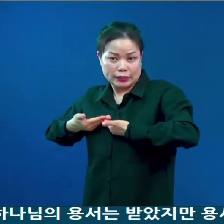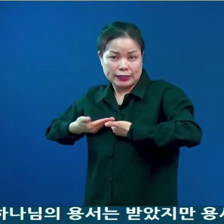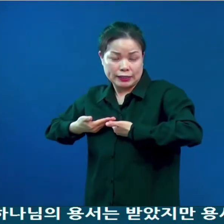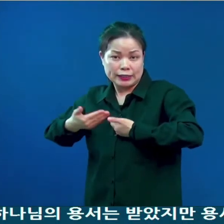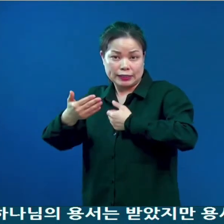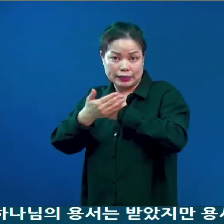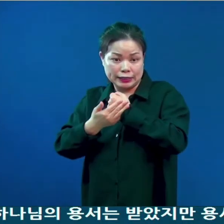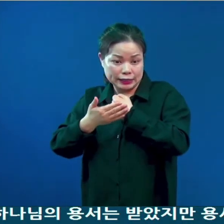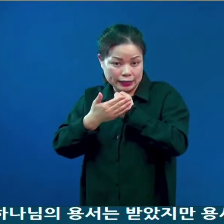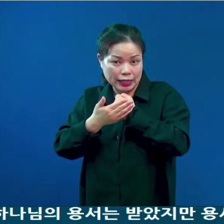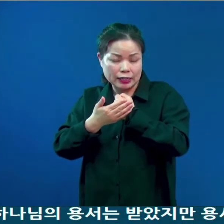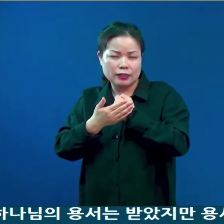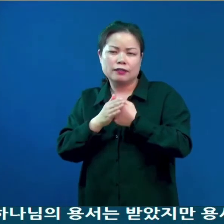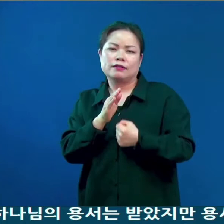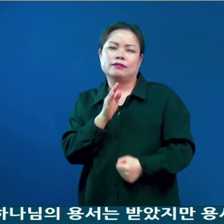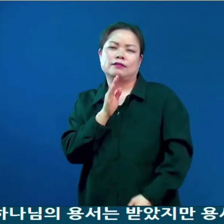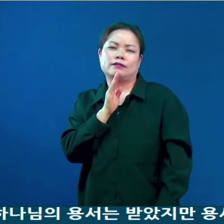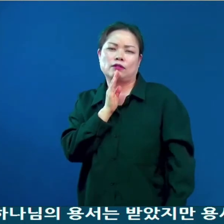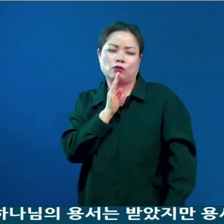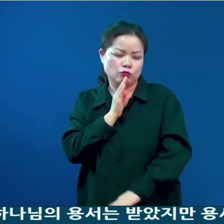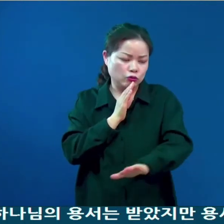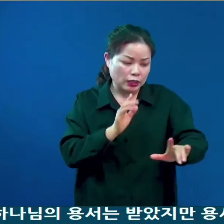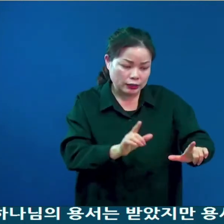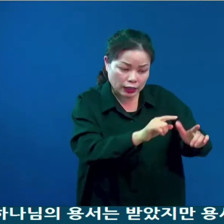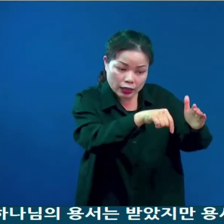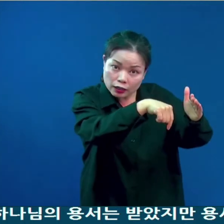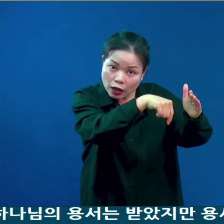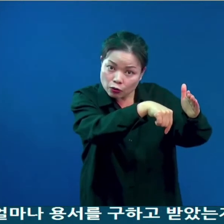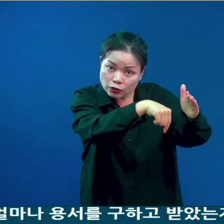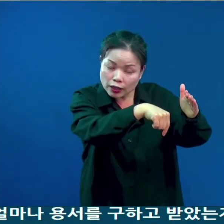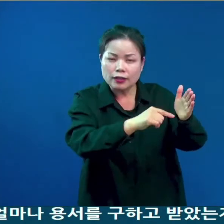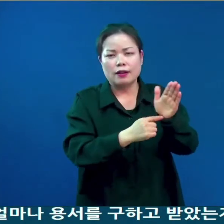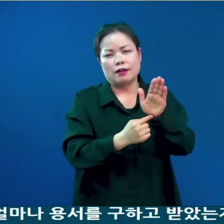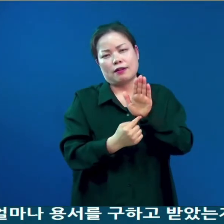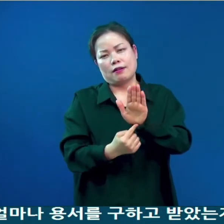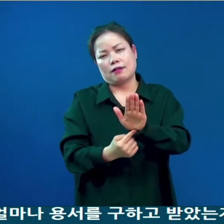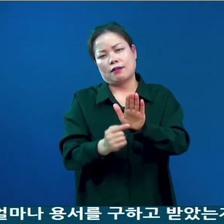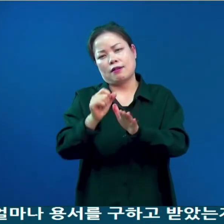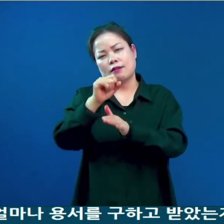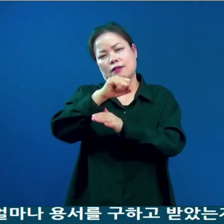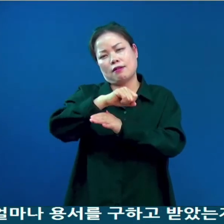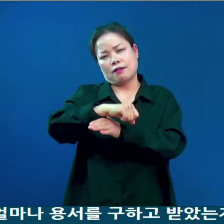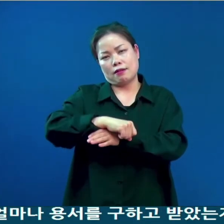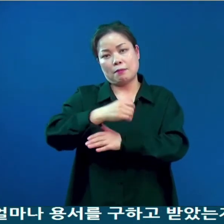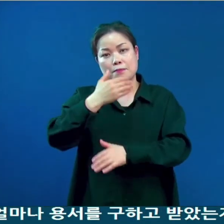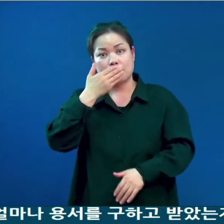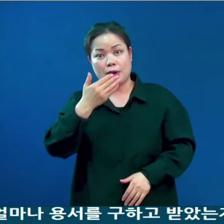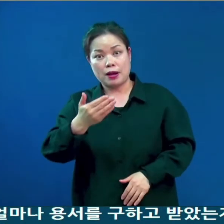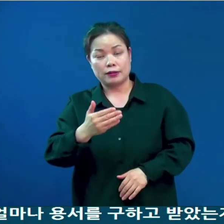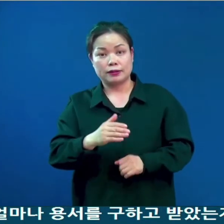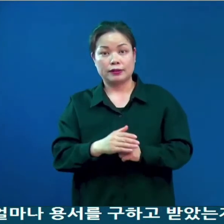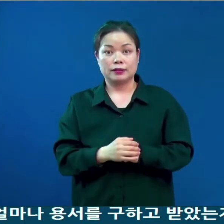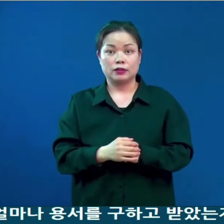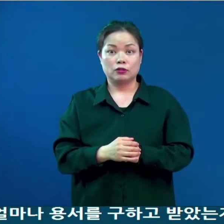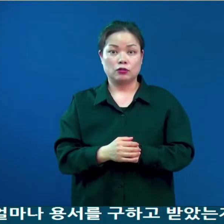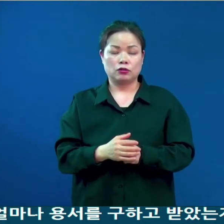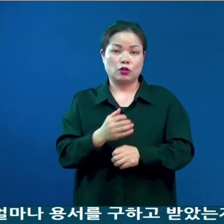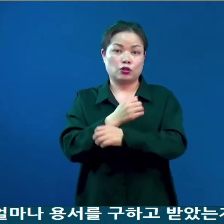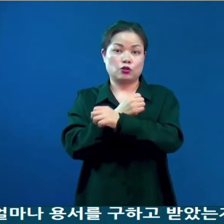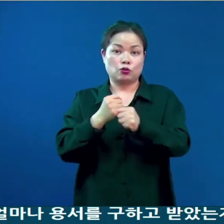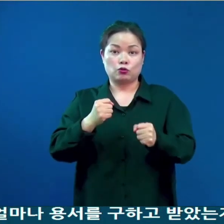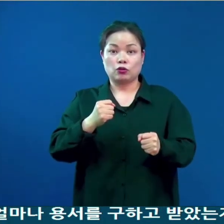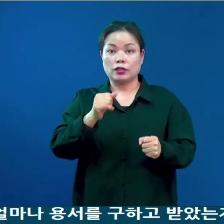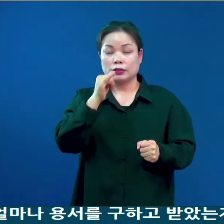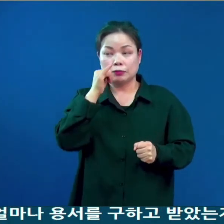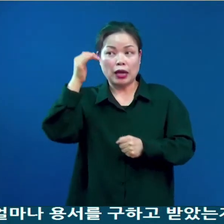그 은혜들을 정말로 우리의 삶 가운데서 나타내서 열매를 맺어야 하는 것이 사실은